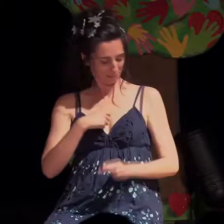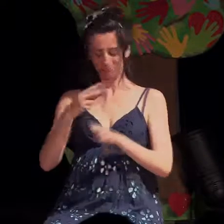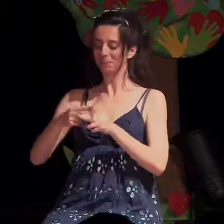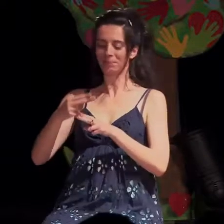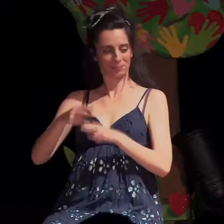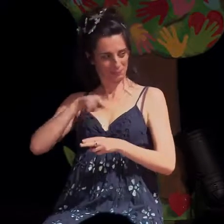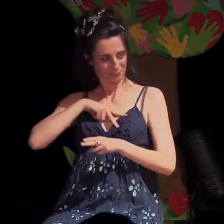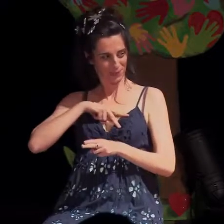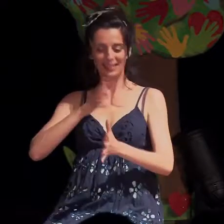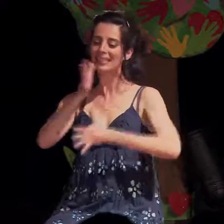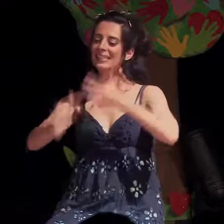m'appelle Signabelle.